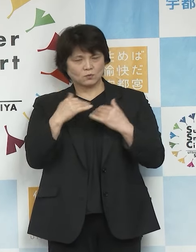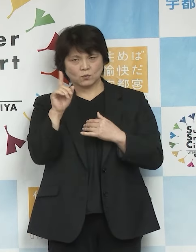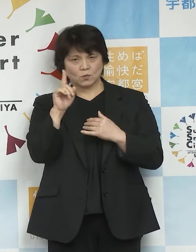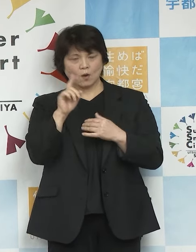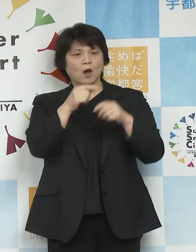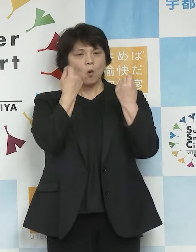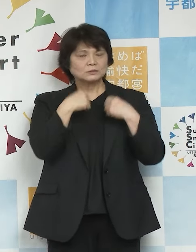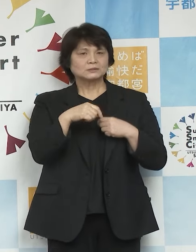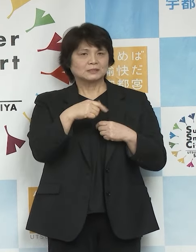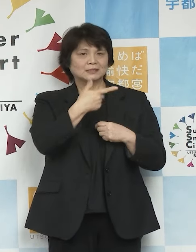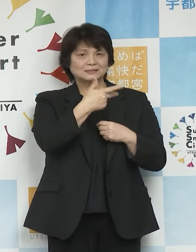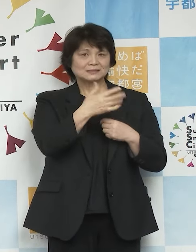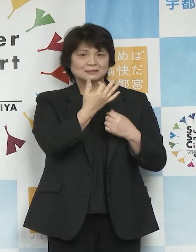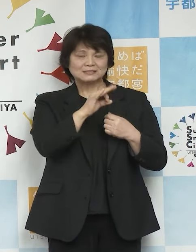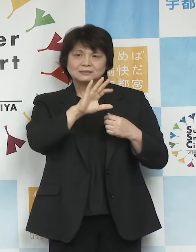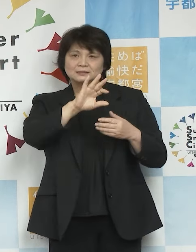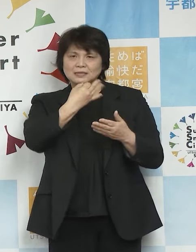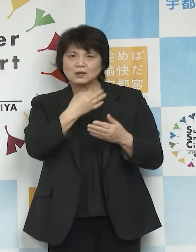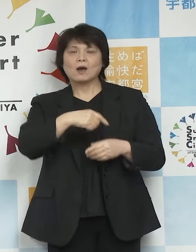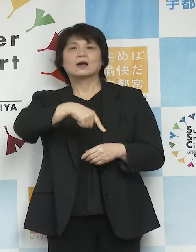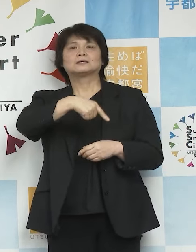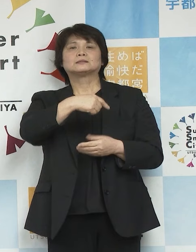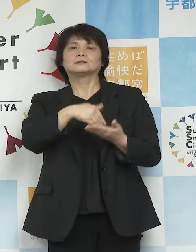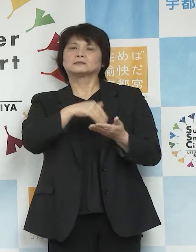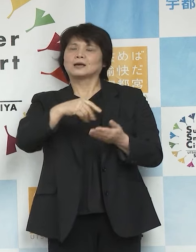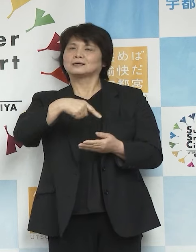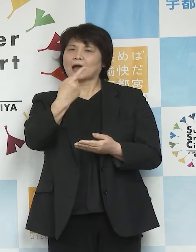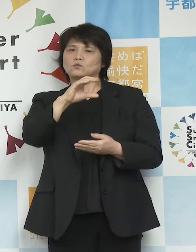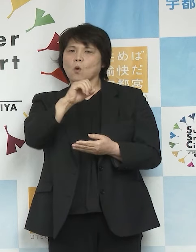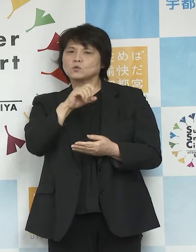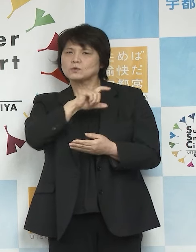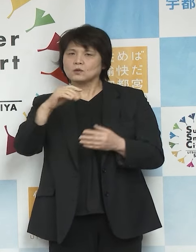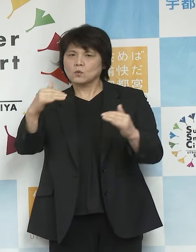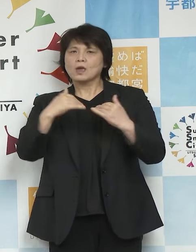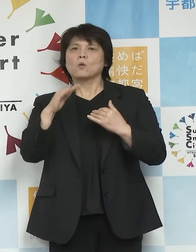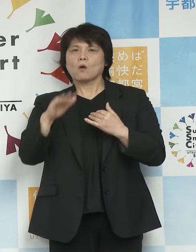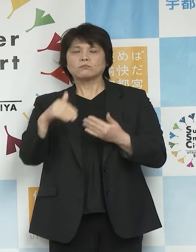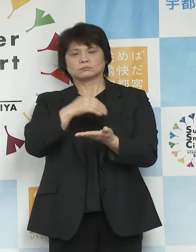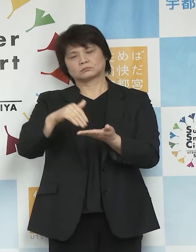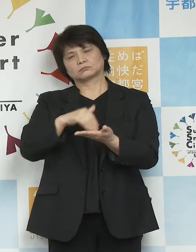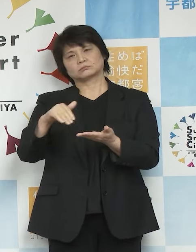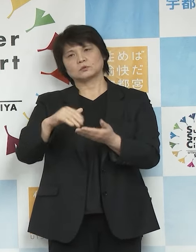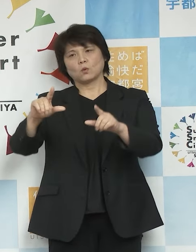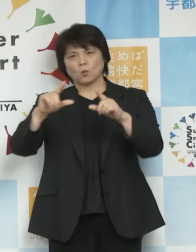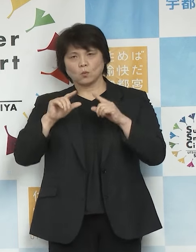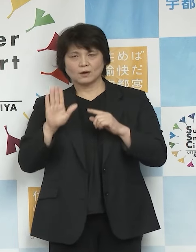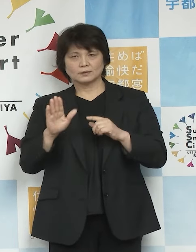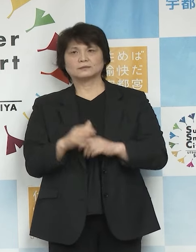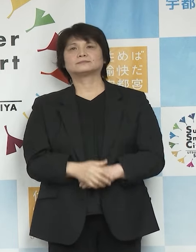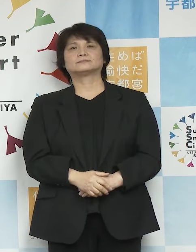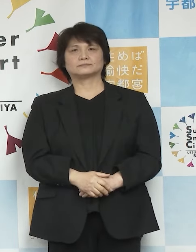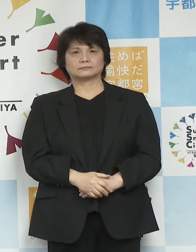個人市民税として約100億円の影響があると、そういう試算が報告されました